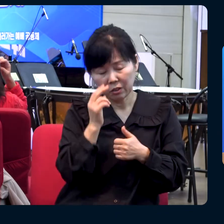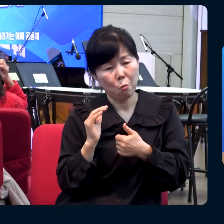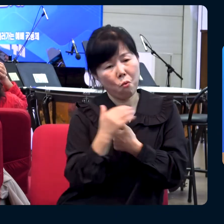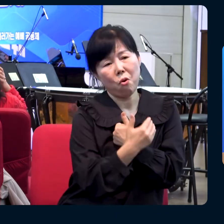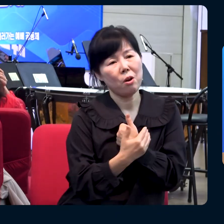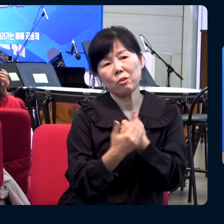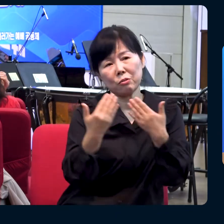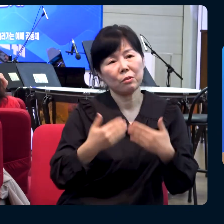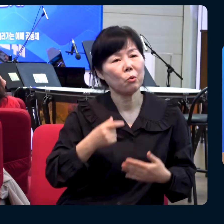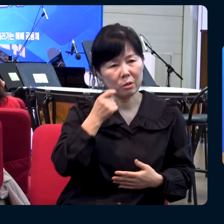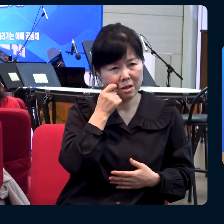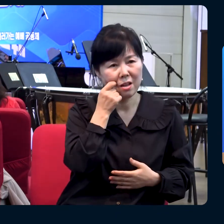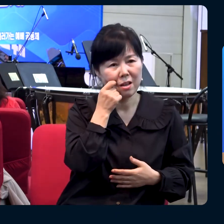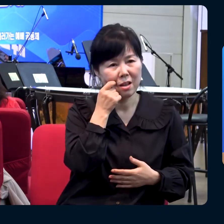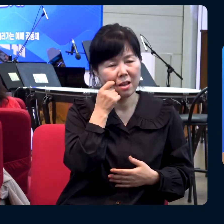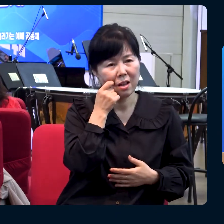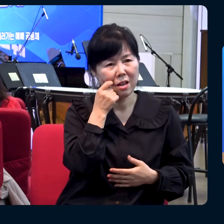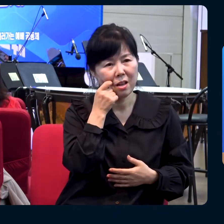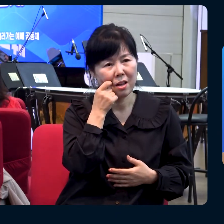엄격히 말씀드리면